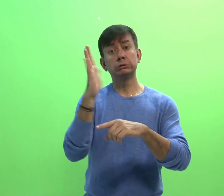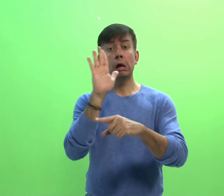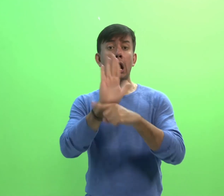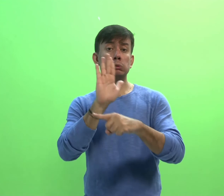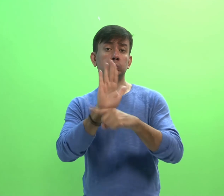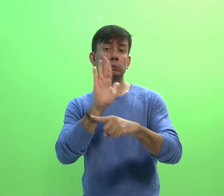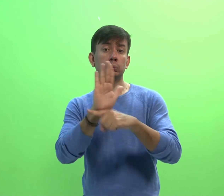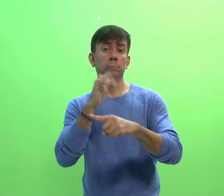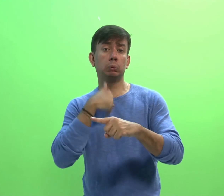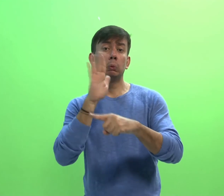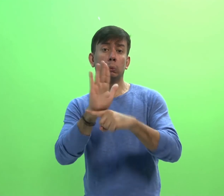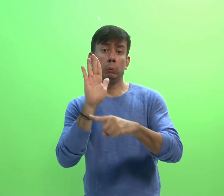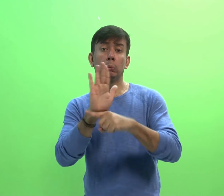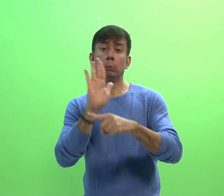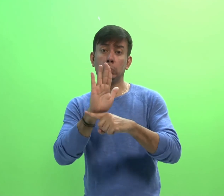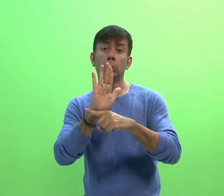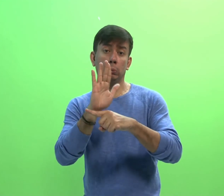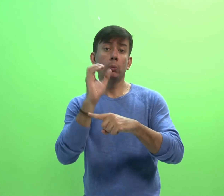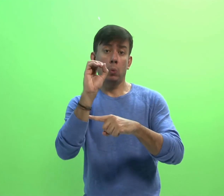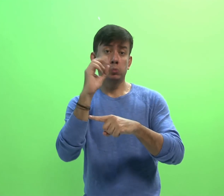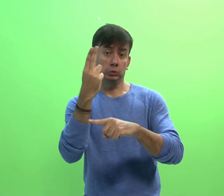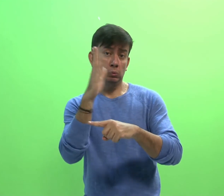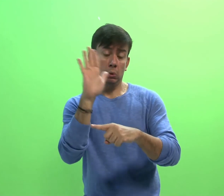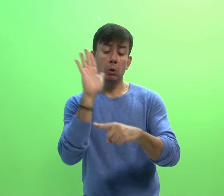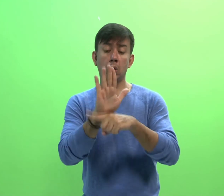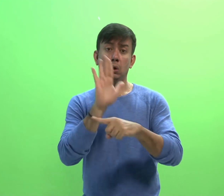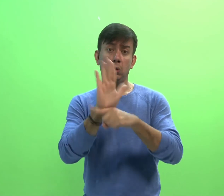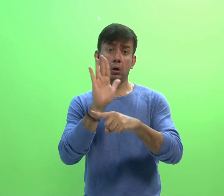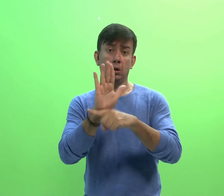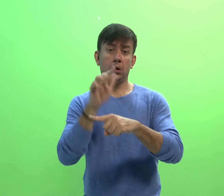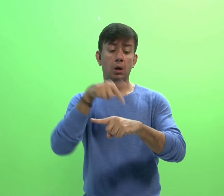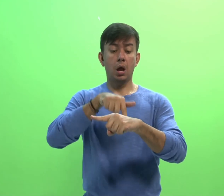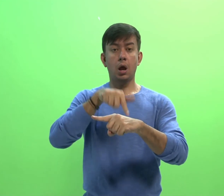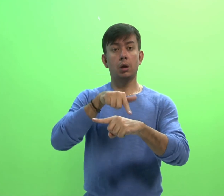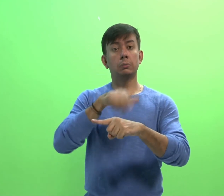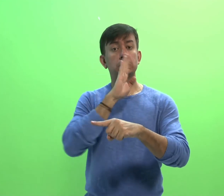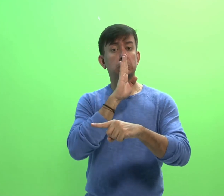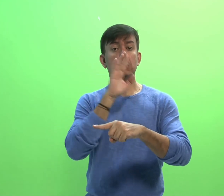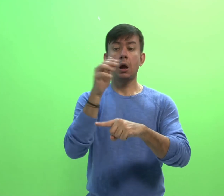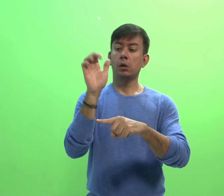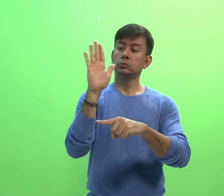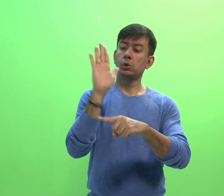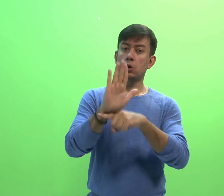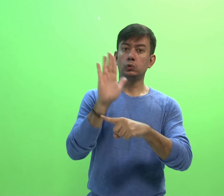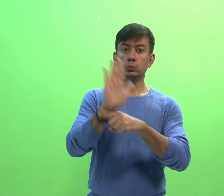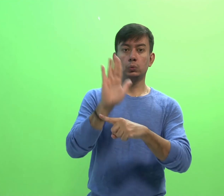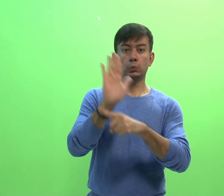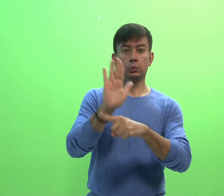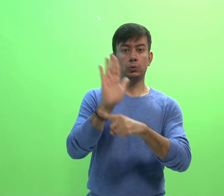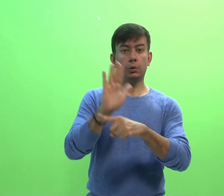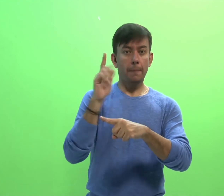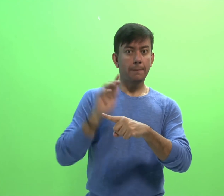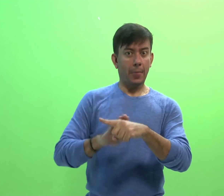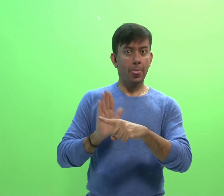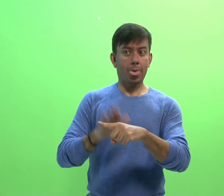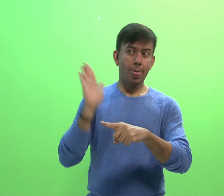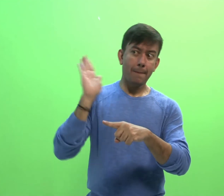Ou pode ser fazer este sinal também, com leves batidinhas. Ela continuará na mão passiva,